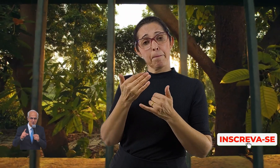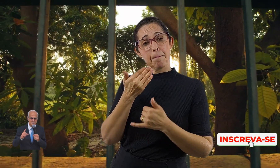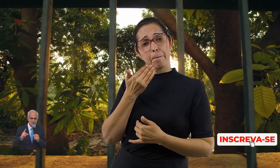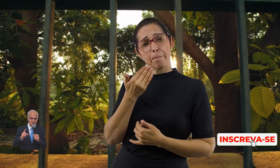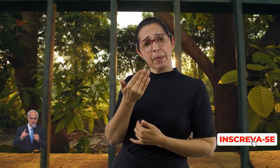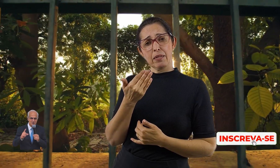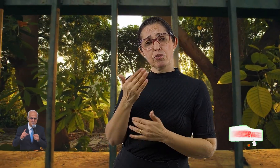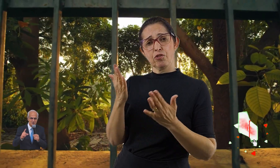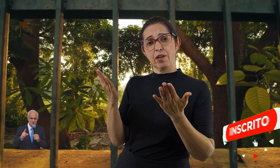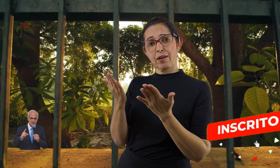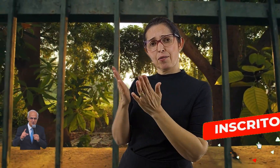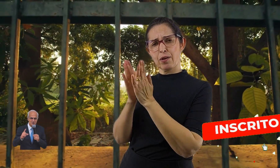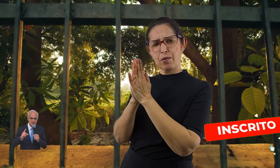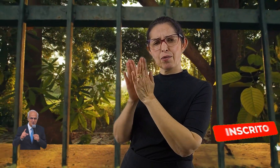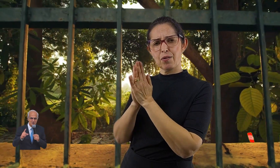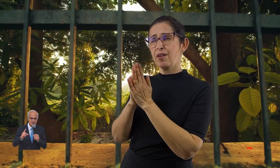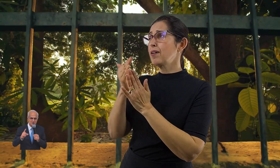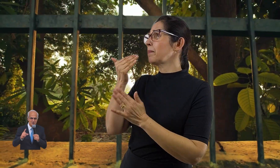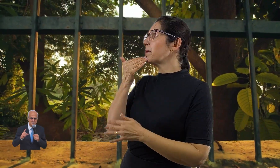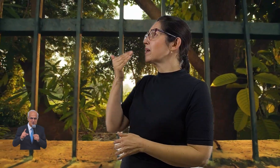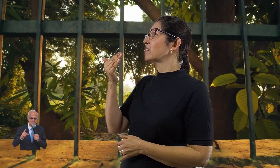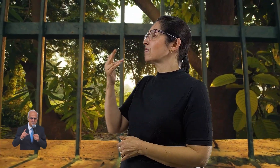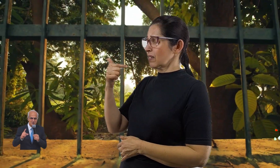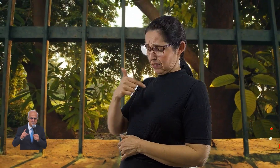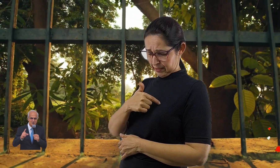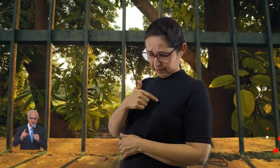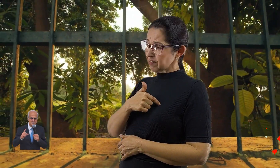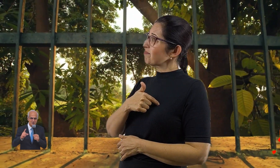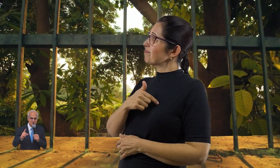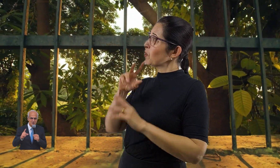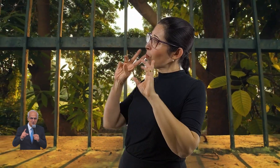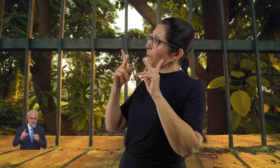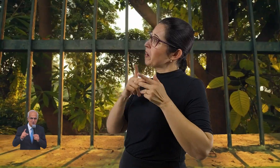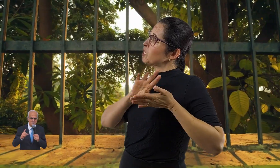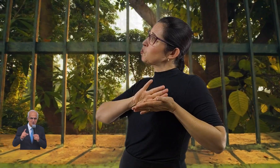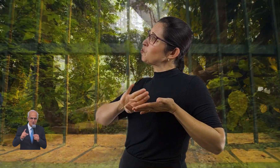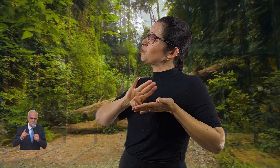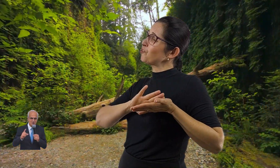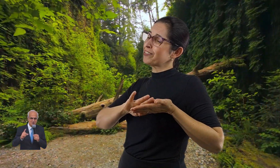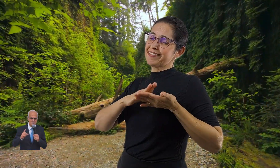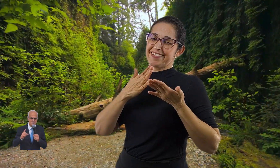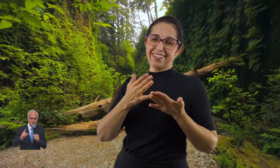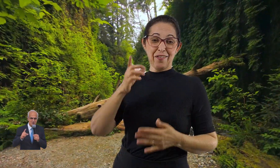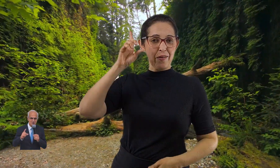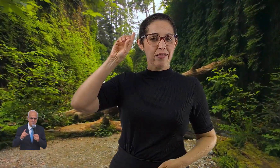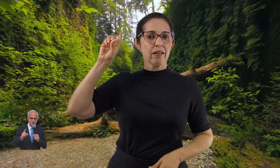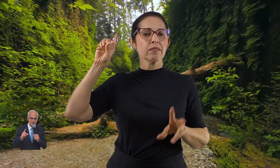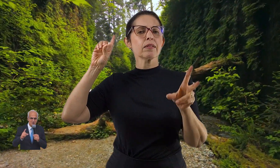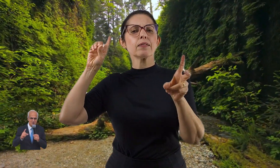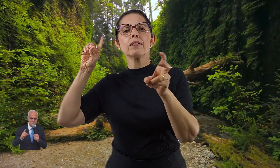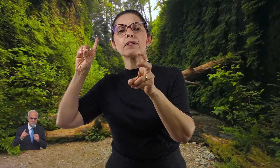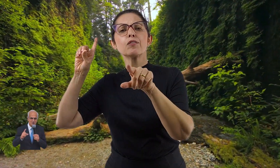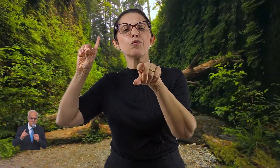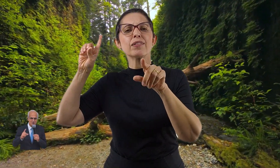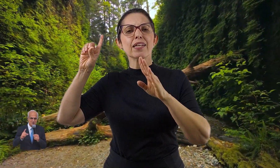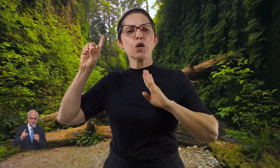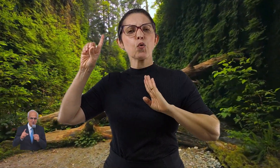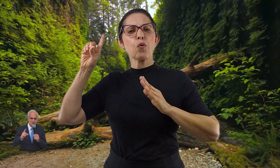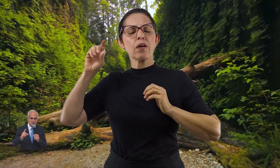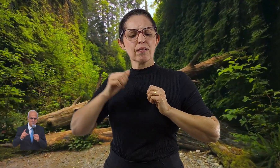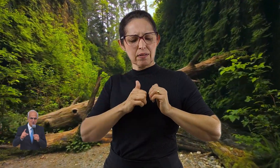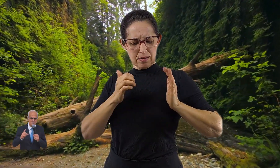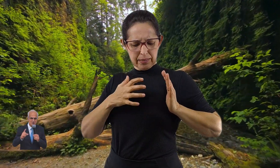milagre, transforma. E ele nesse salmo, ele diz: Senhor, um coração quebrantado e contrito o Senhor não despreza.